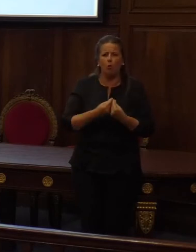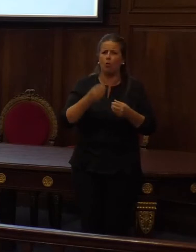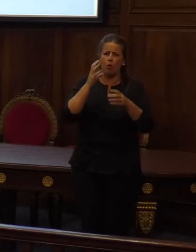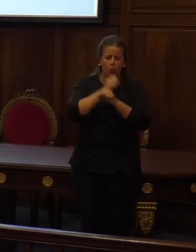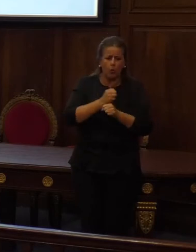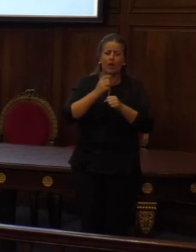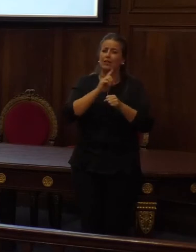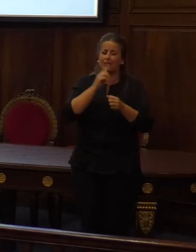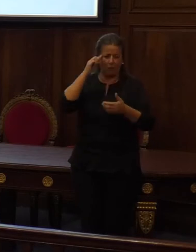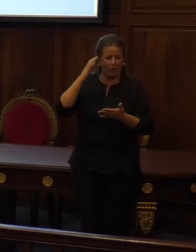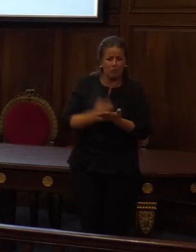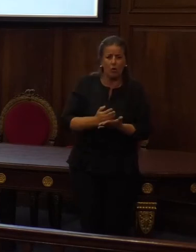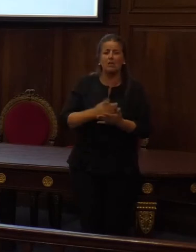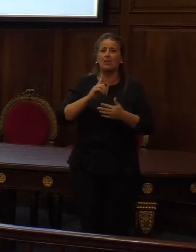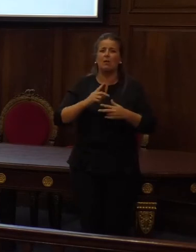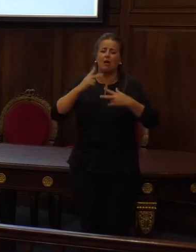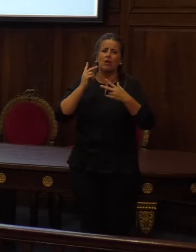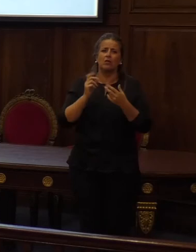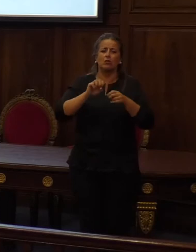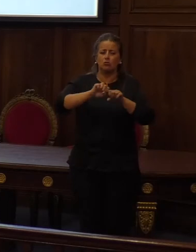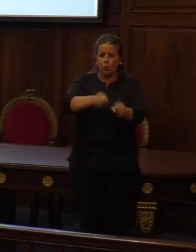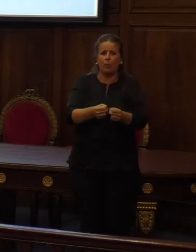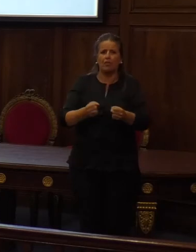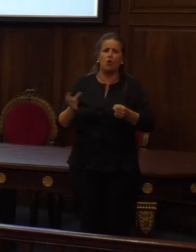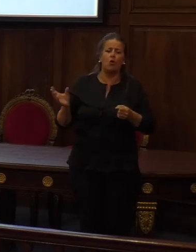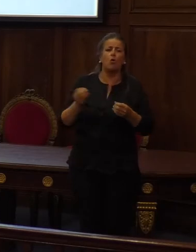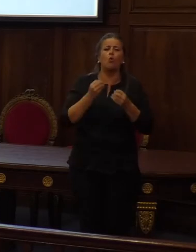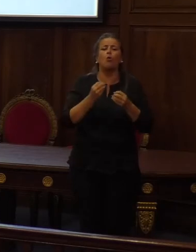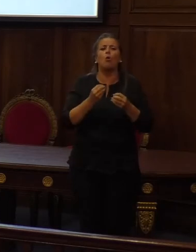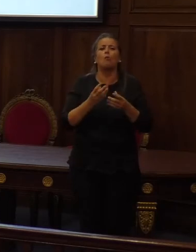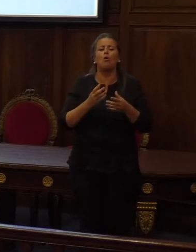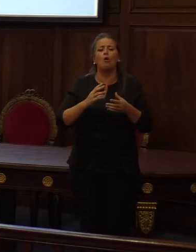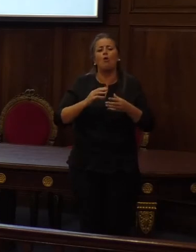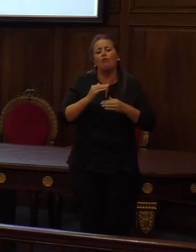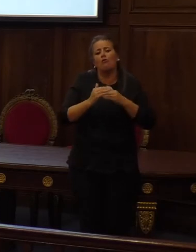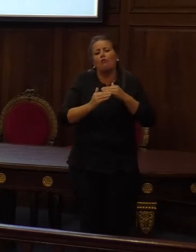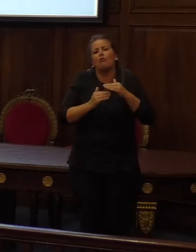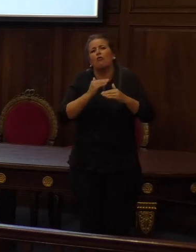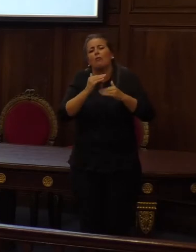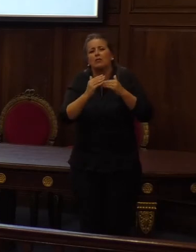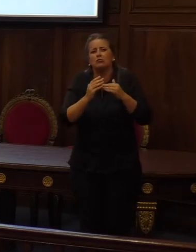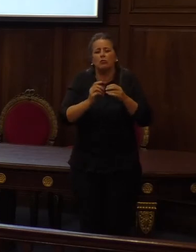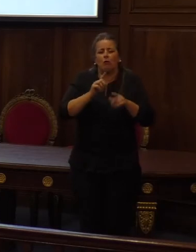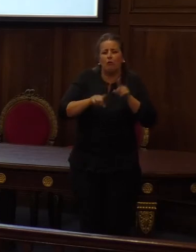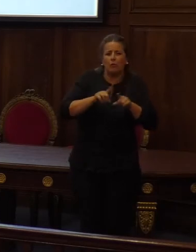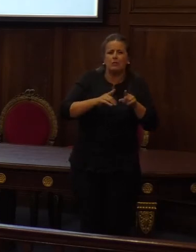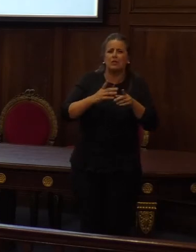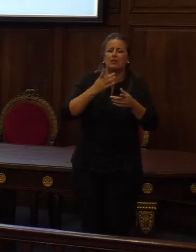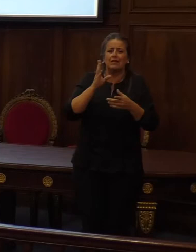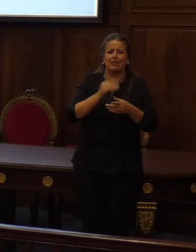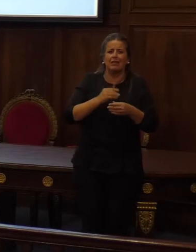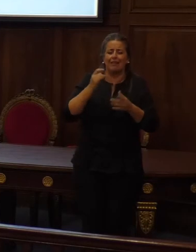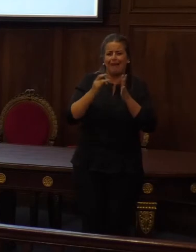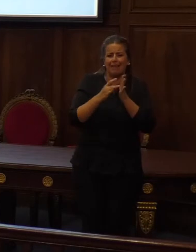la intervención, sino por la suspensión de la propia licenciatura como mecanismo de formación universitaria de calidad, y que